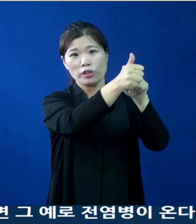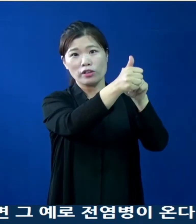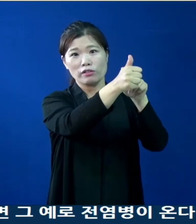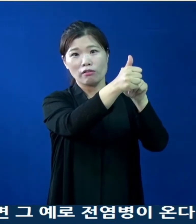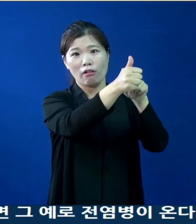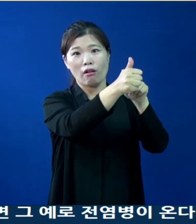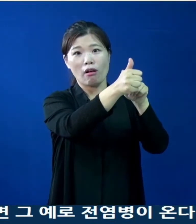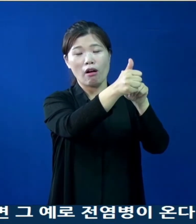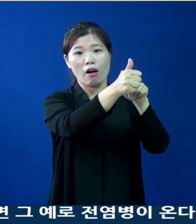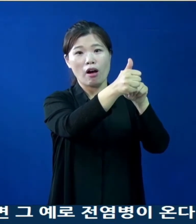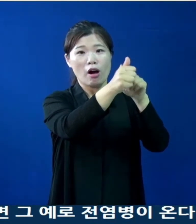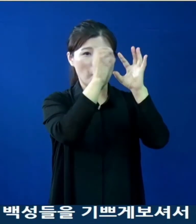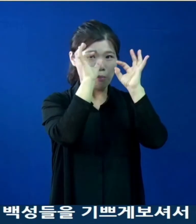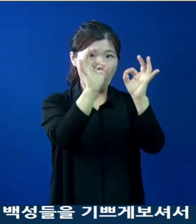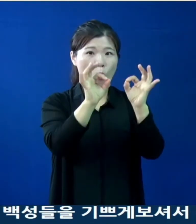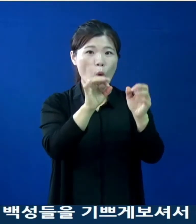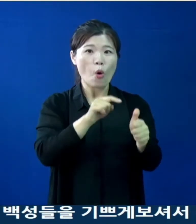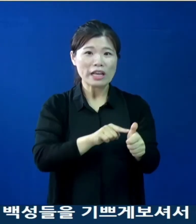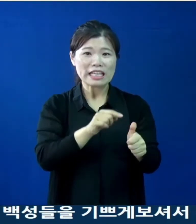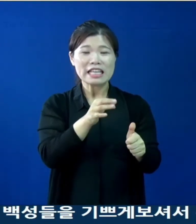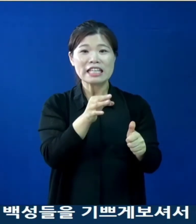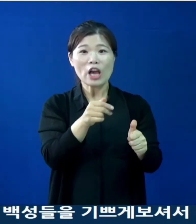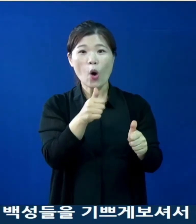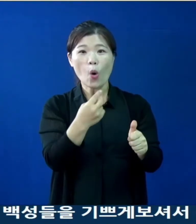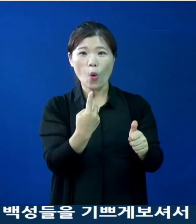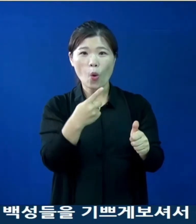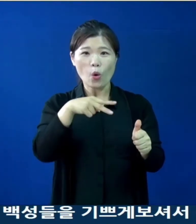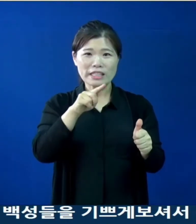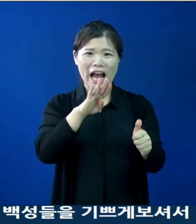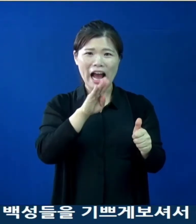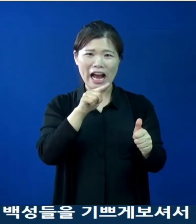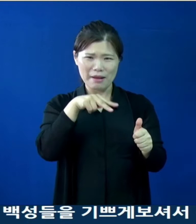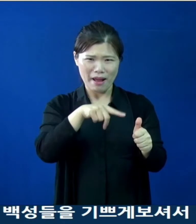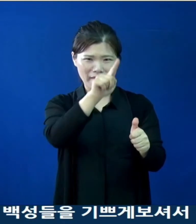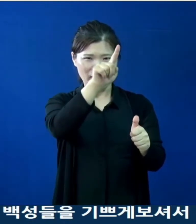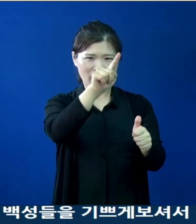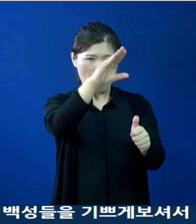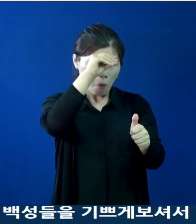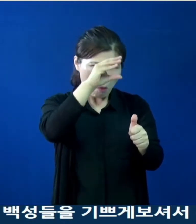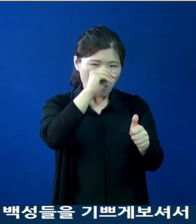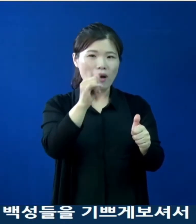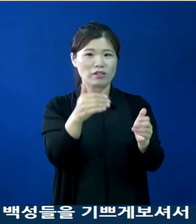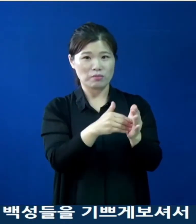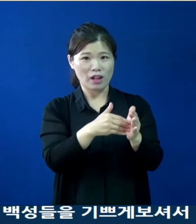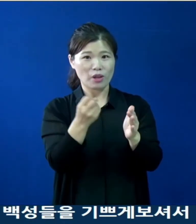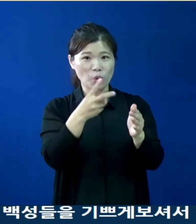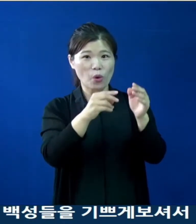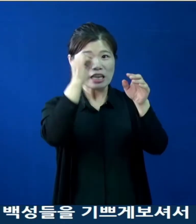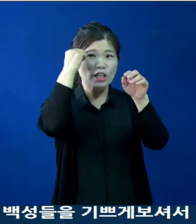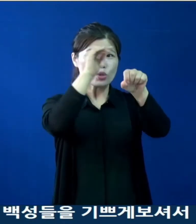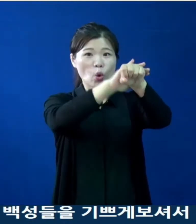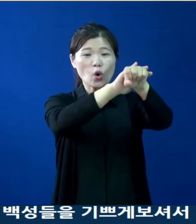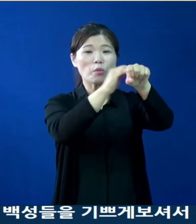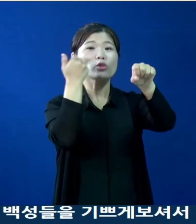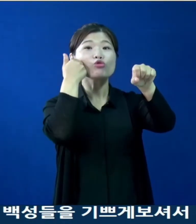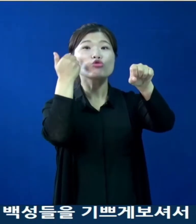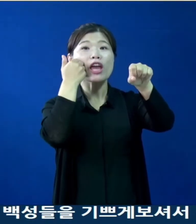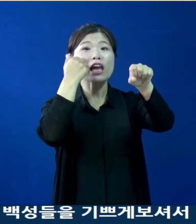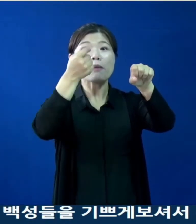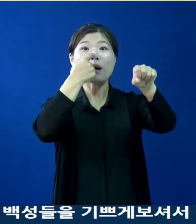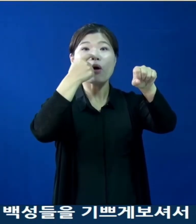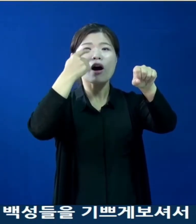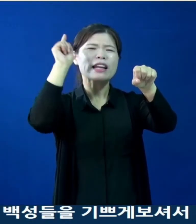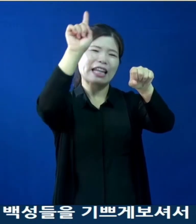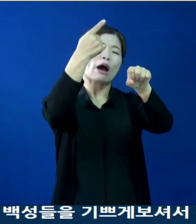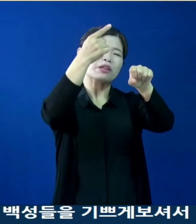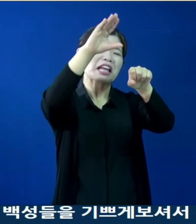아마 시편 91편이 다윗의 기도라면 아버지 다윗에게 배웠겠죠. 다윗은 그 기도를 누구에게 배웠겠습니까?